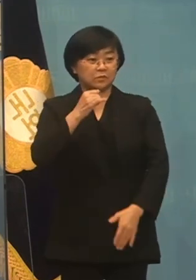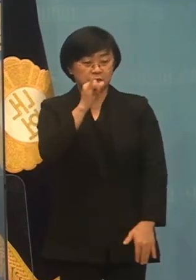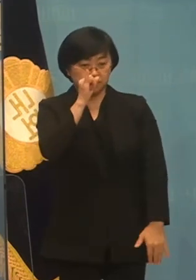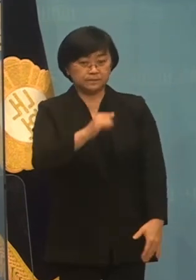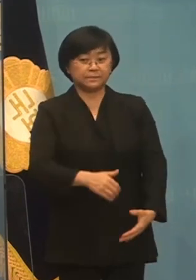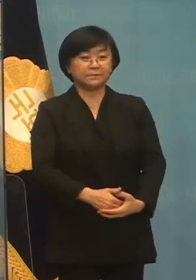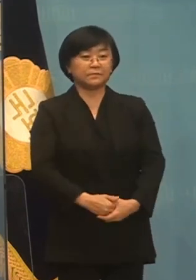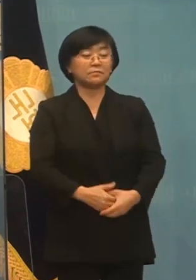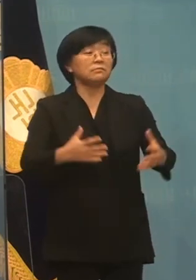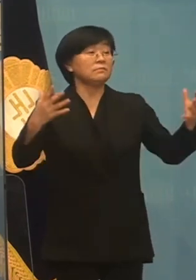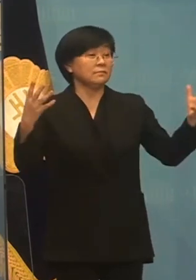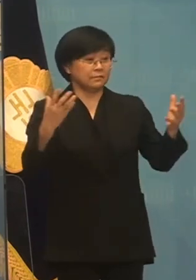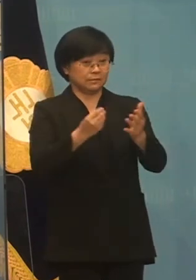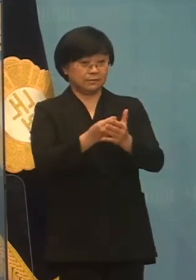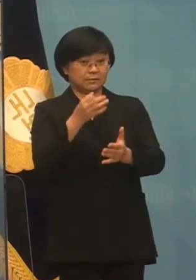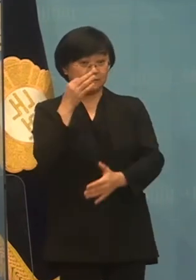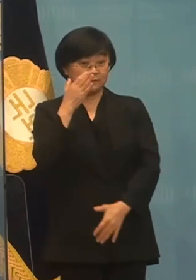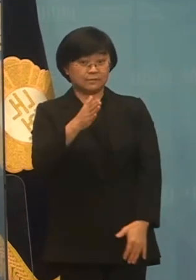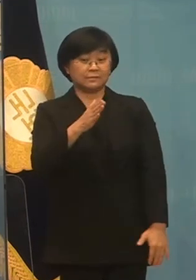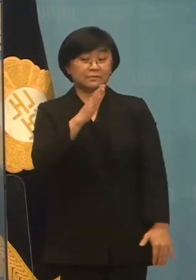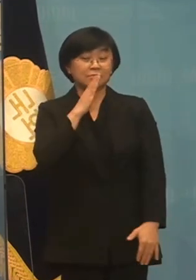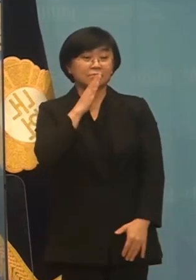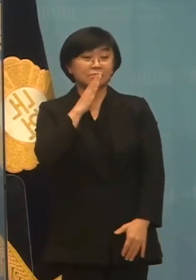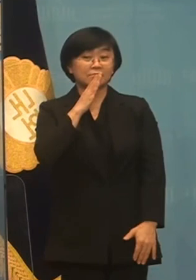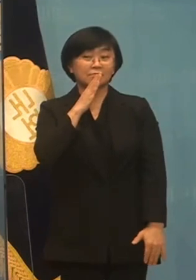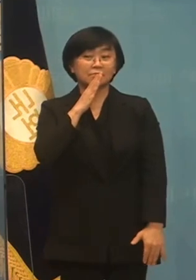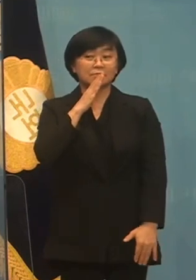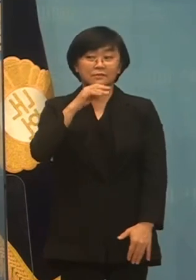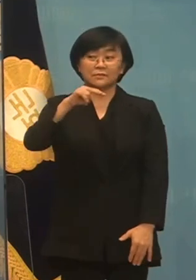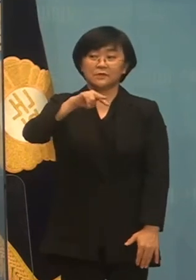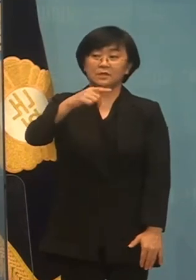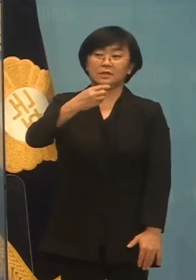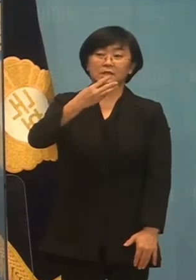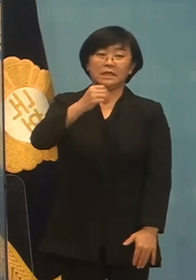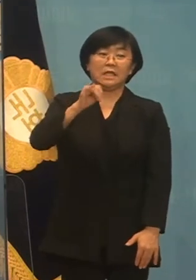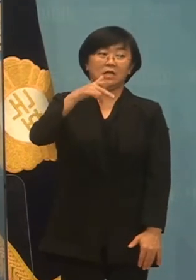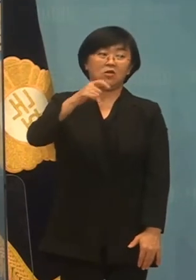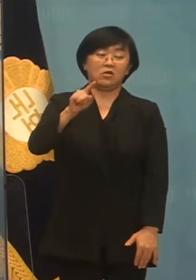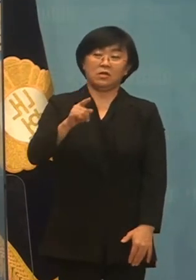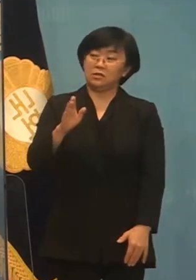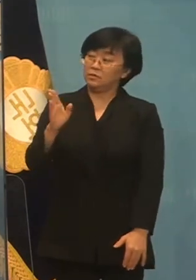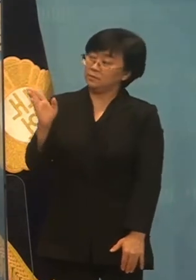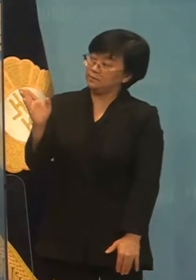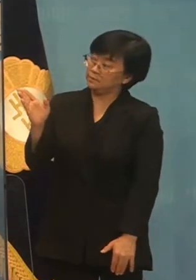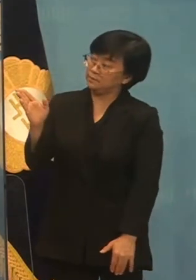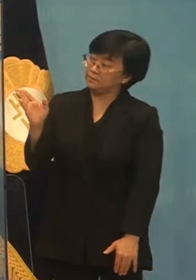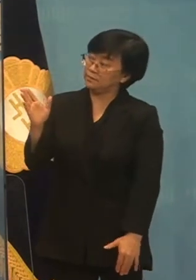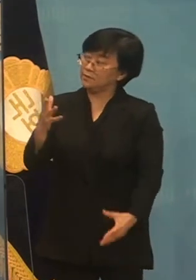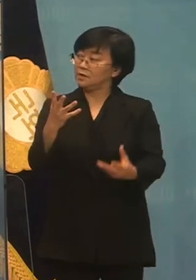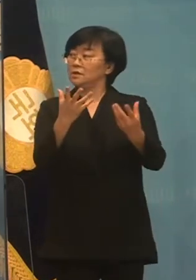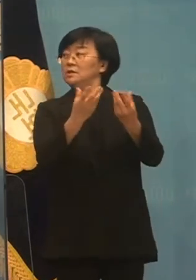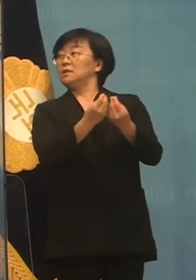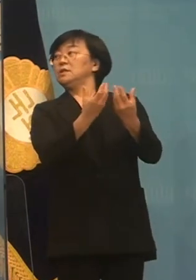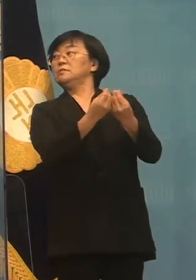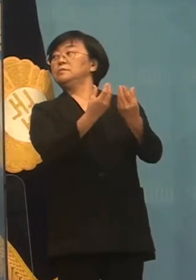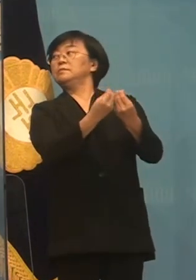있어서 완전히 다 보여드리지 못하고 저희가 스티커를 가지고 왔습니다. 그러니까 예를